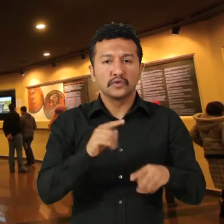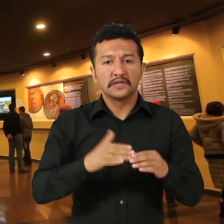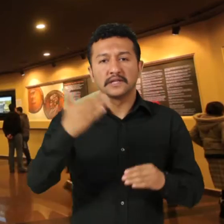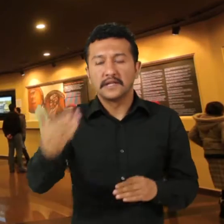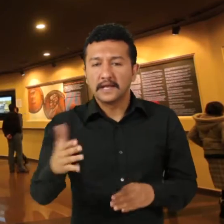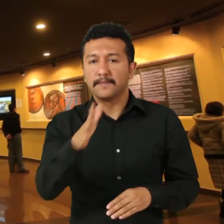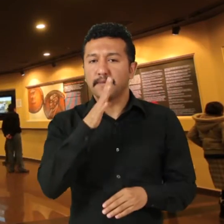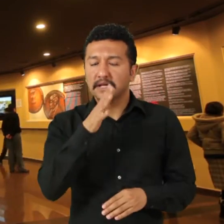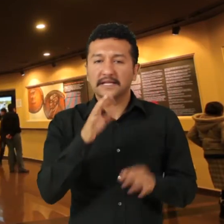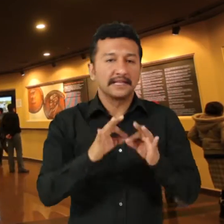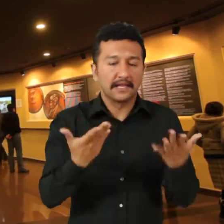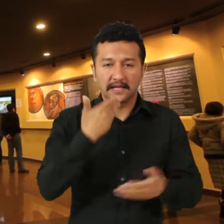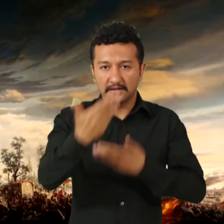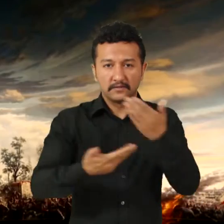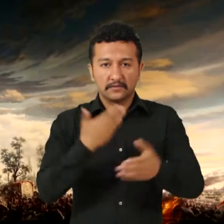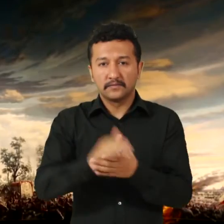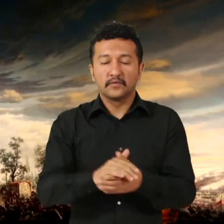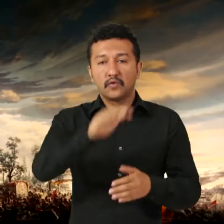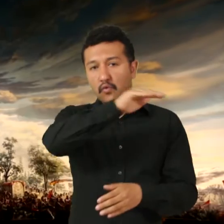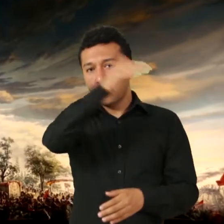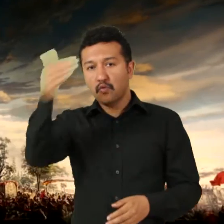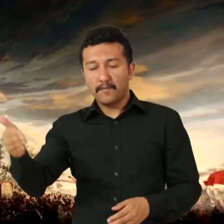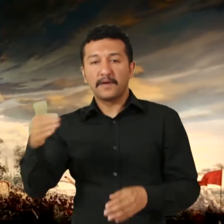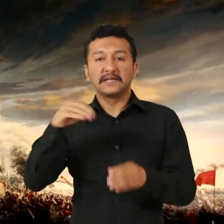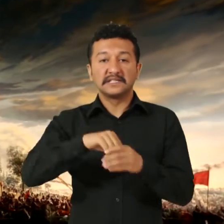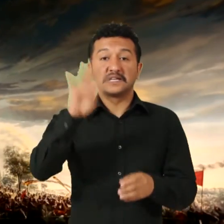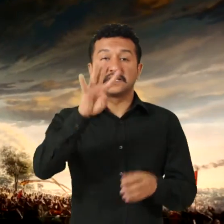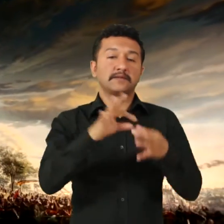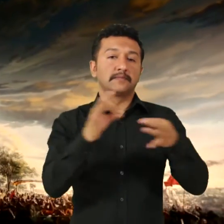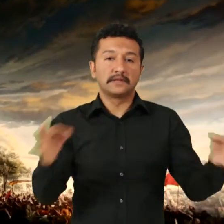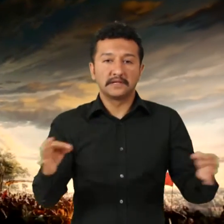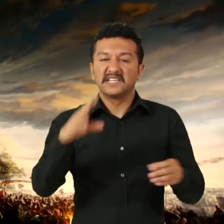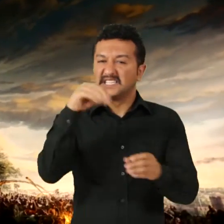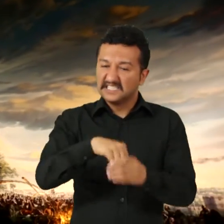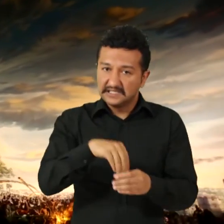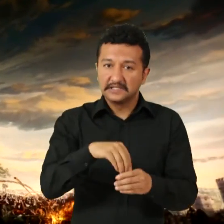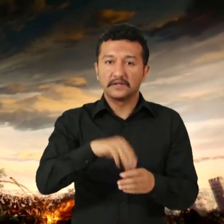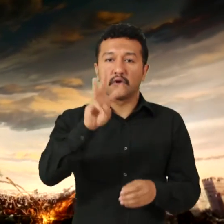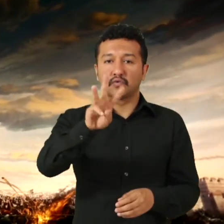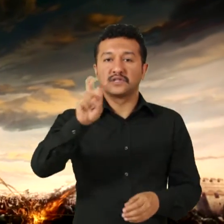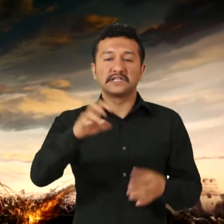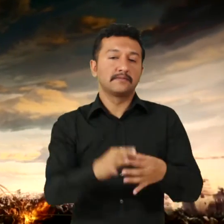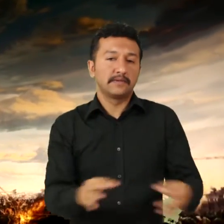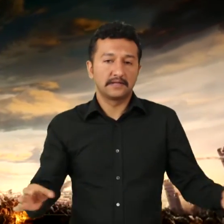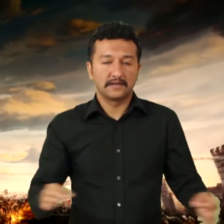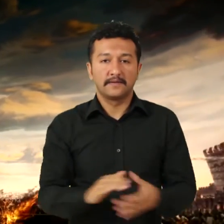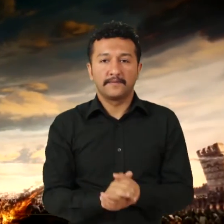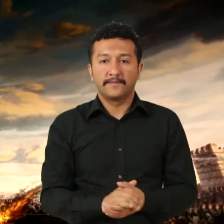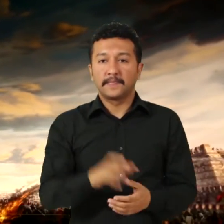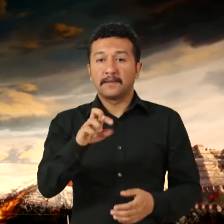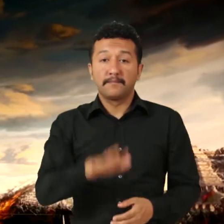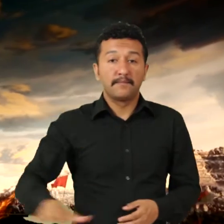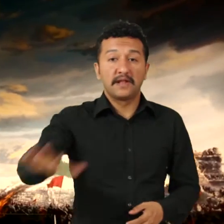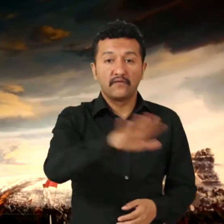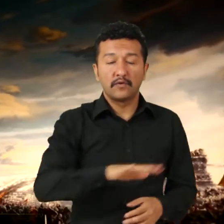teknik bilgileri ise şöyledir. Kubbe dış çapı 40 metre, iç çapı 38 metre,